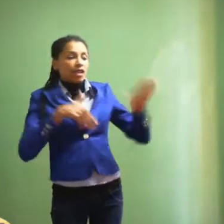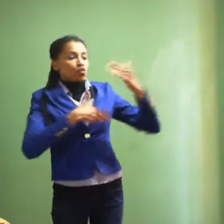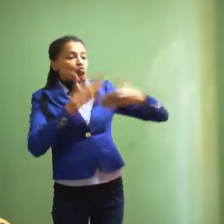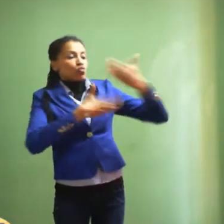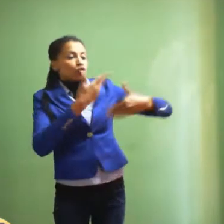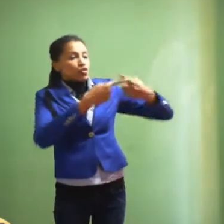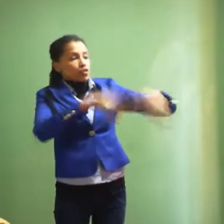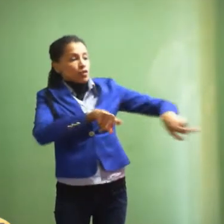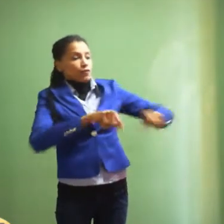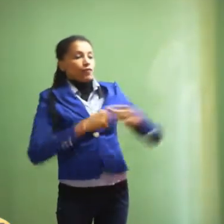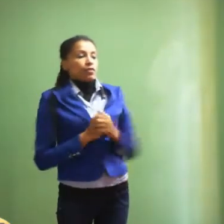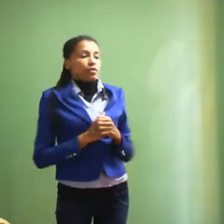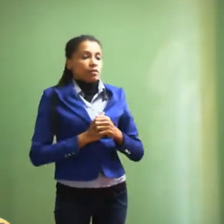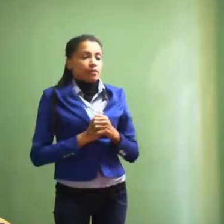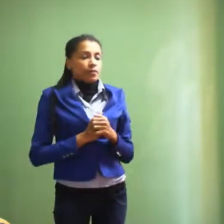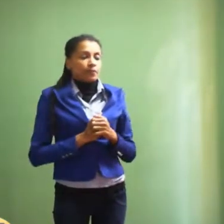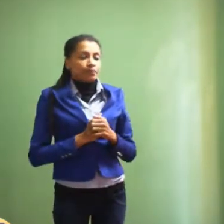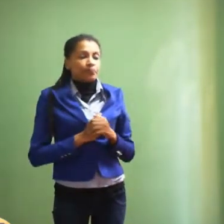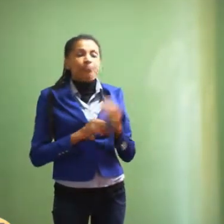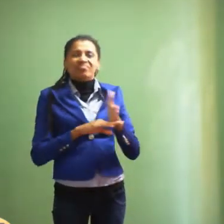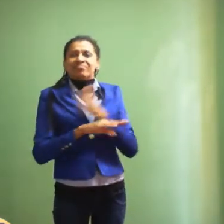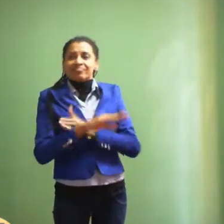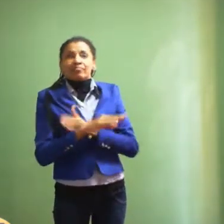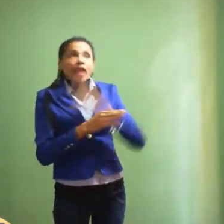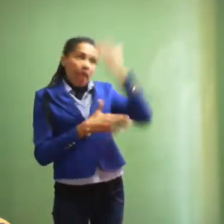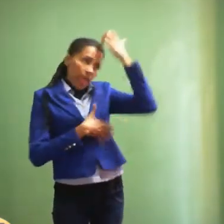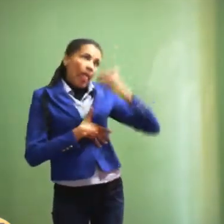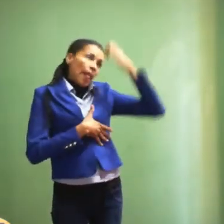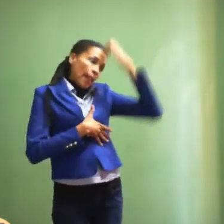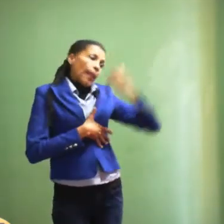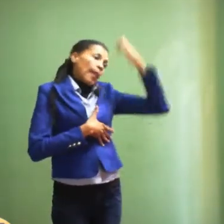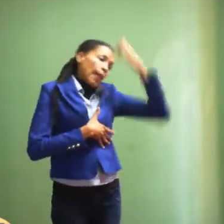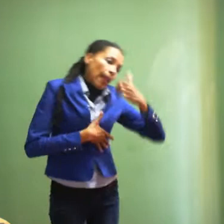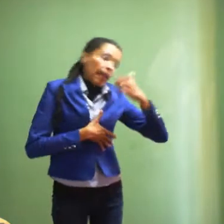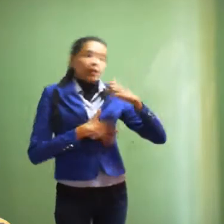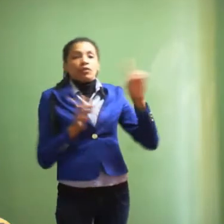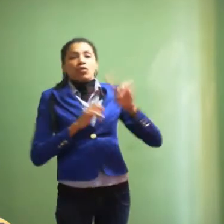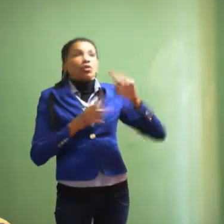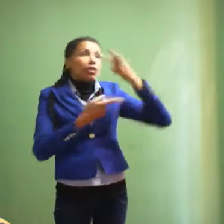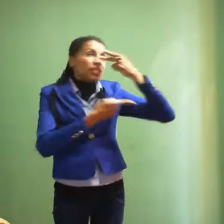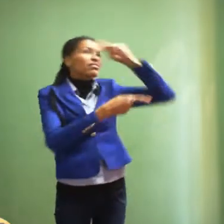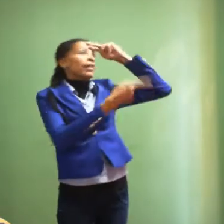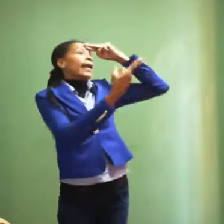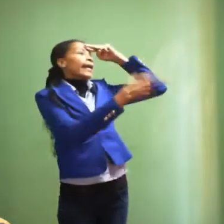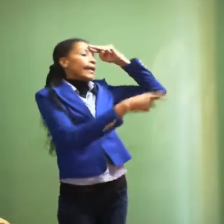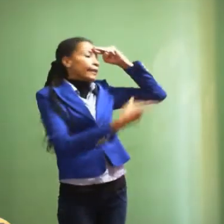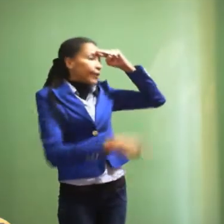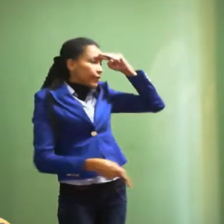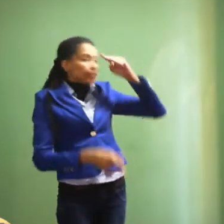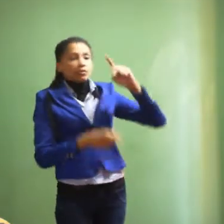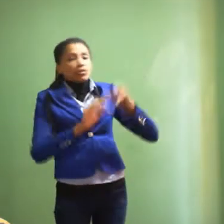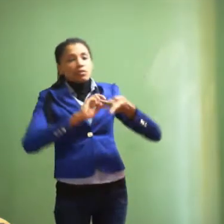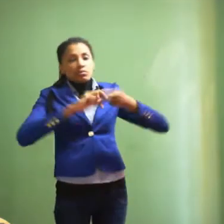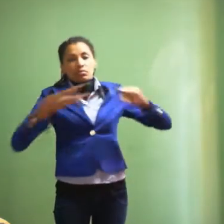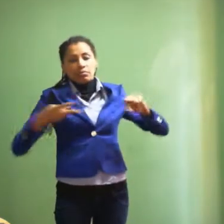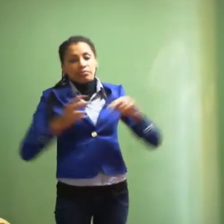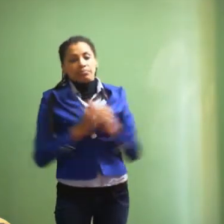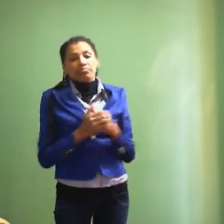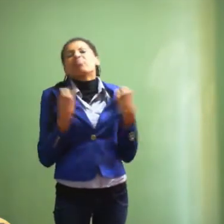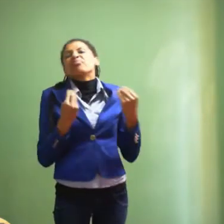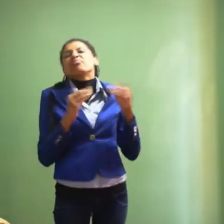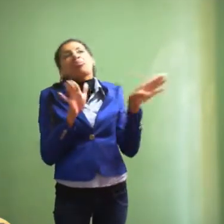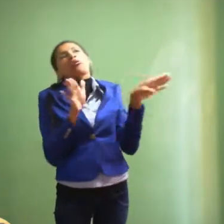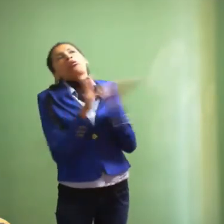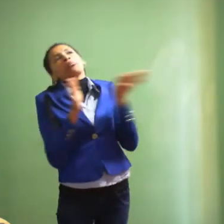proceso distinto a lo que, como lo veníamos viendo, a un proceso distinto a la decodificación, entonces eso sería una mera